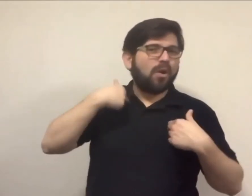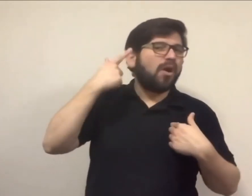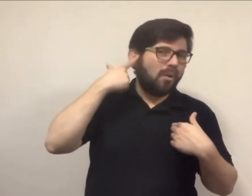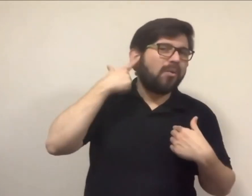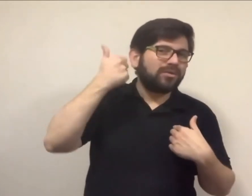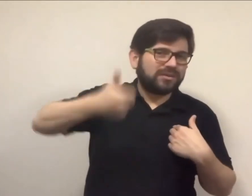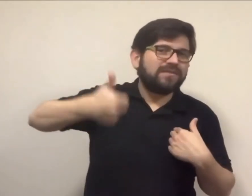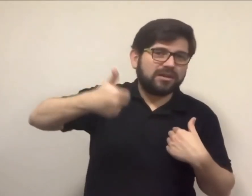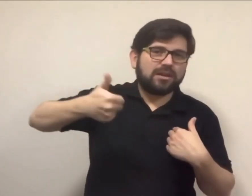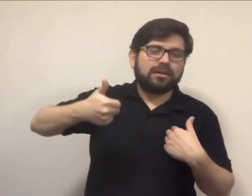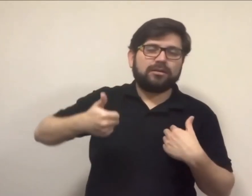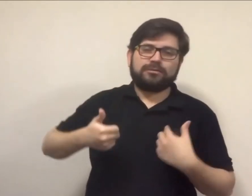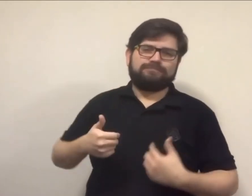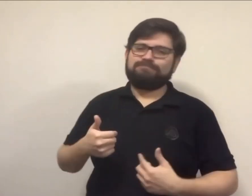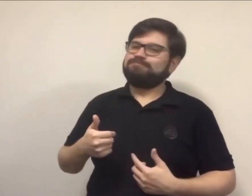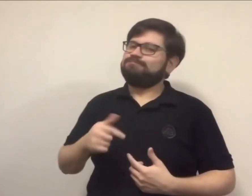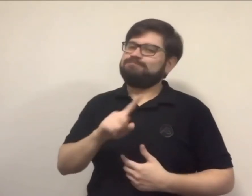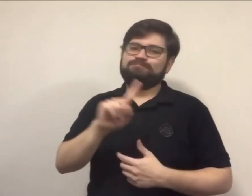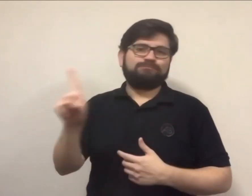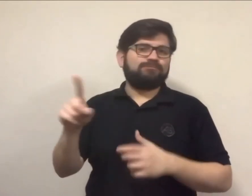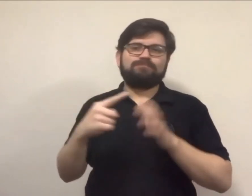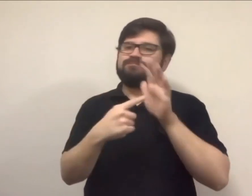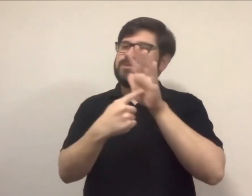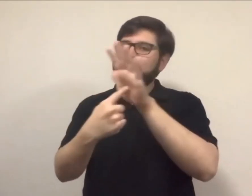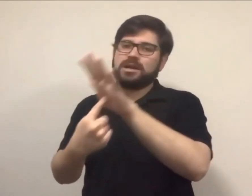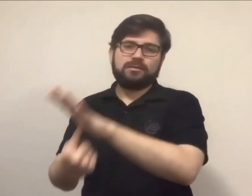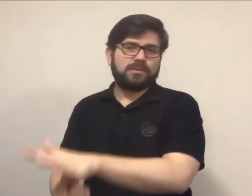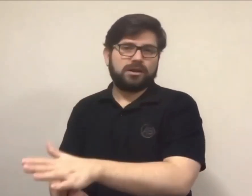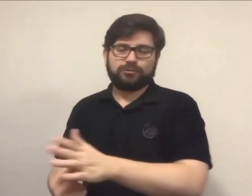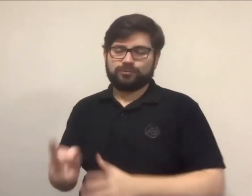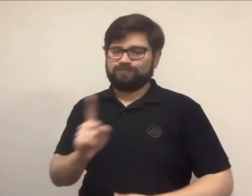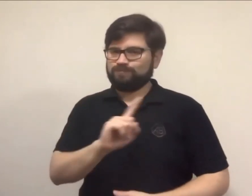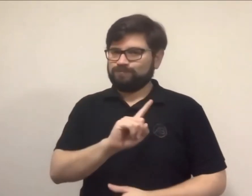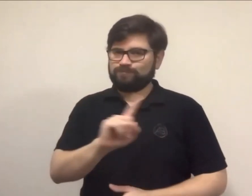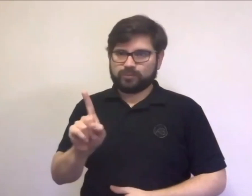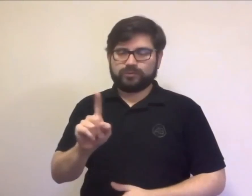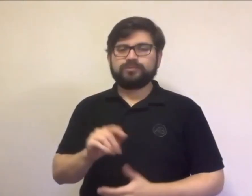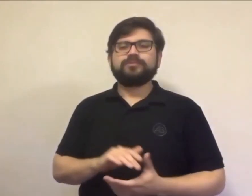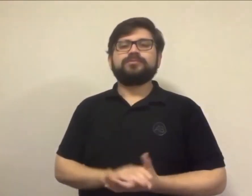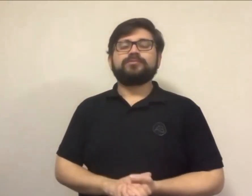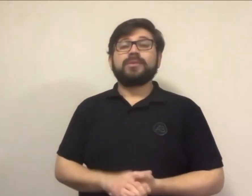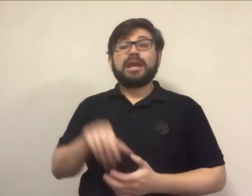y yo sí puedo escuchar. No, eso también es discriminación y está mal.